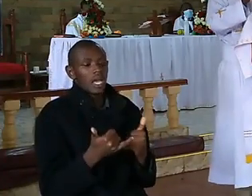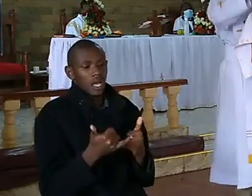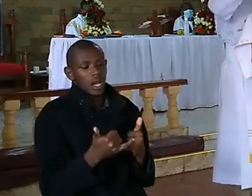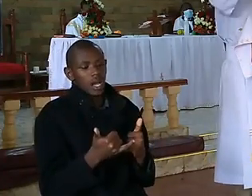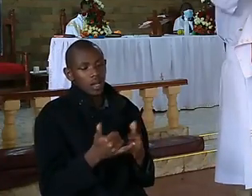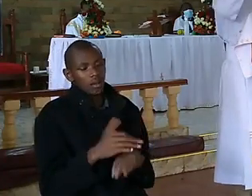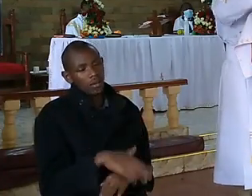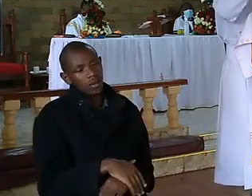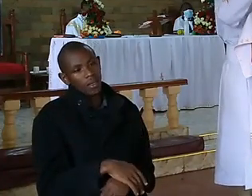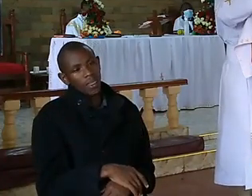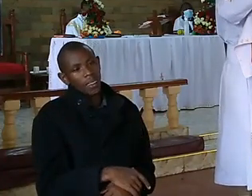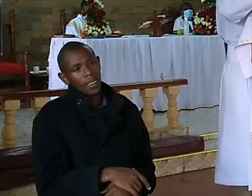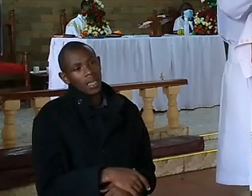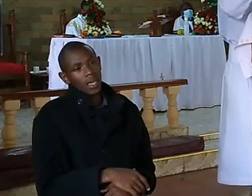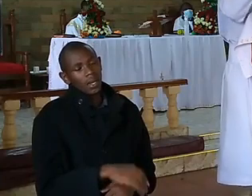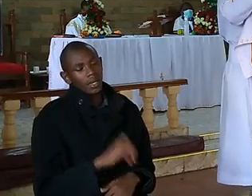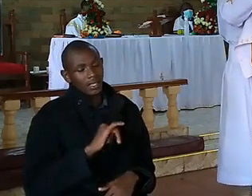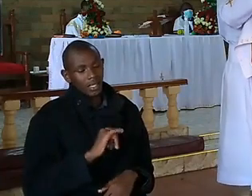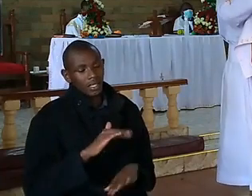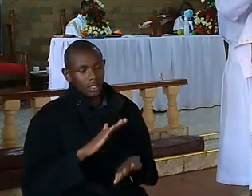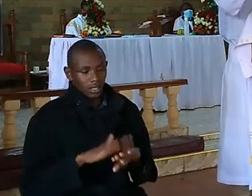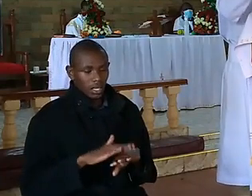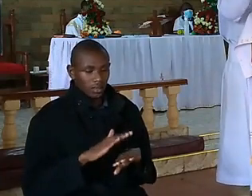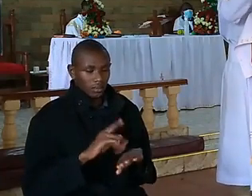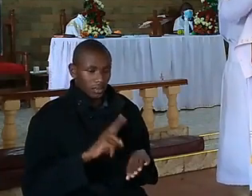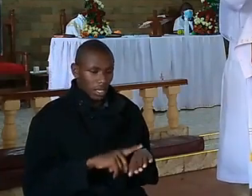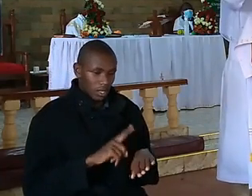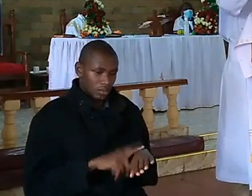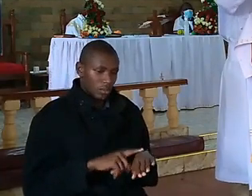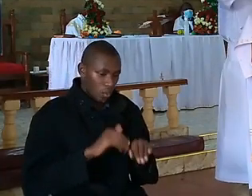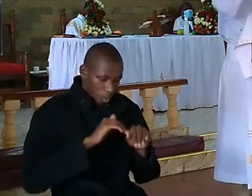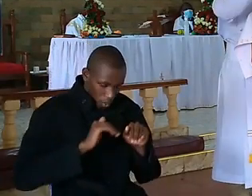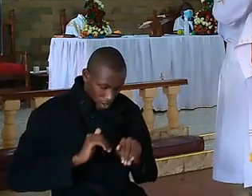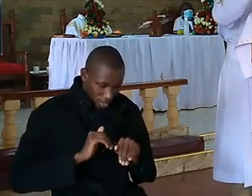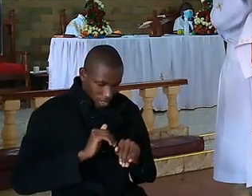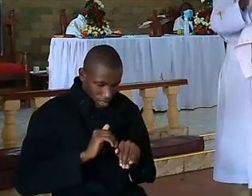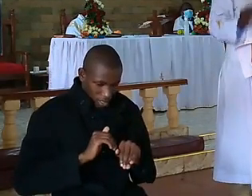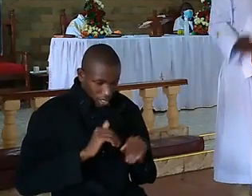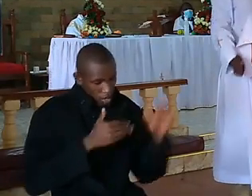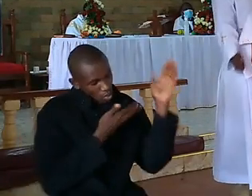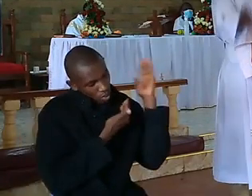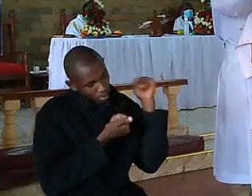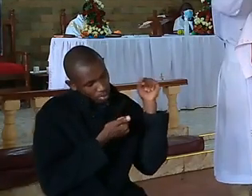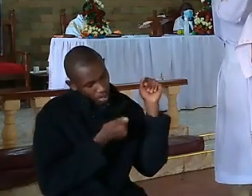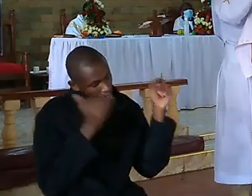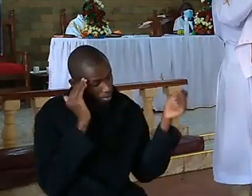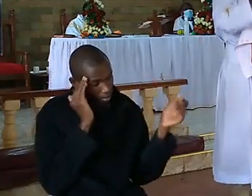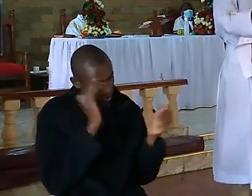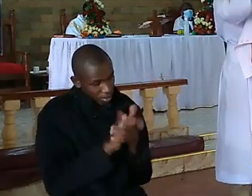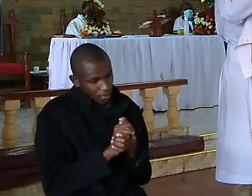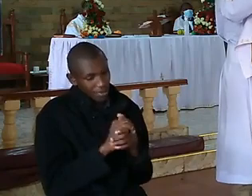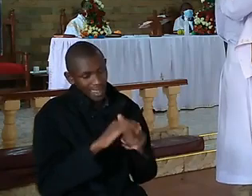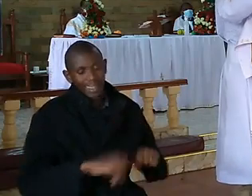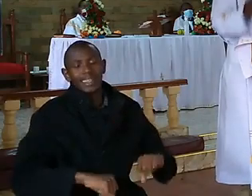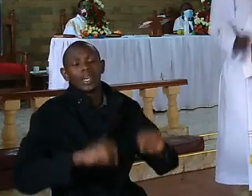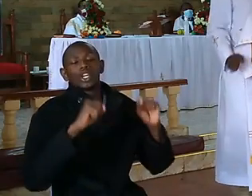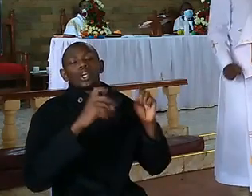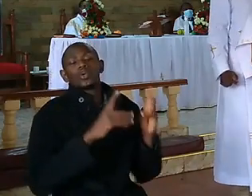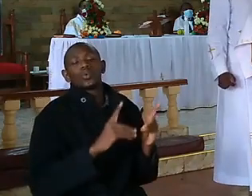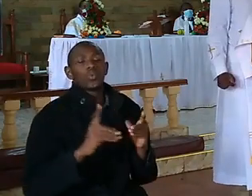ũratanya nĩ gũkĩrĩ na ihinda rĩa kũmwĩhoka kũmweterera na kũmwĩtĩkia atĩ no ahote gwĩka ũguo